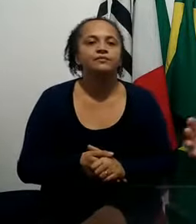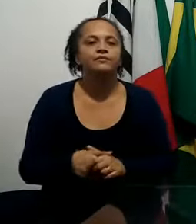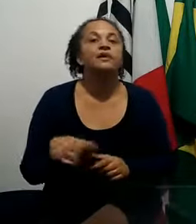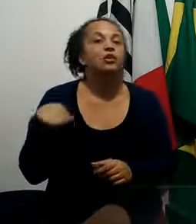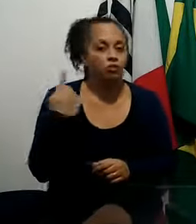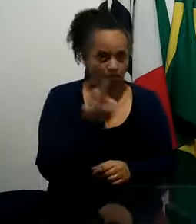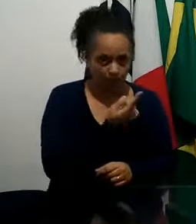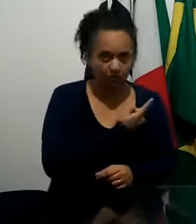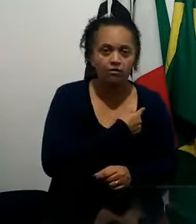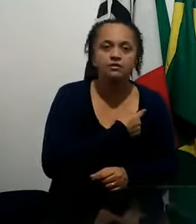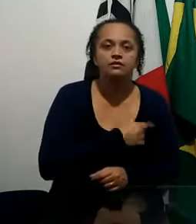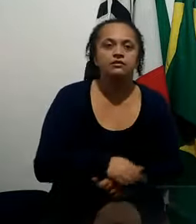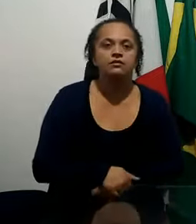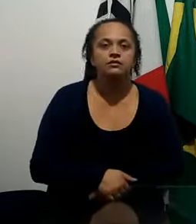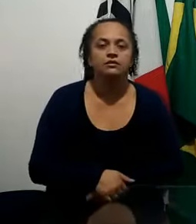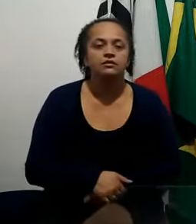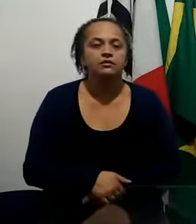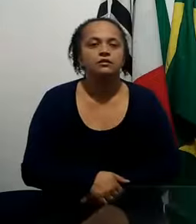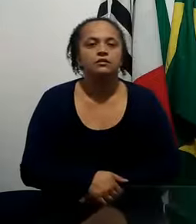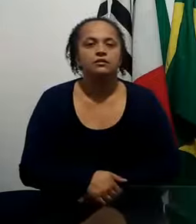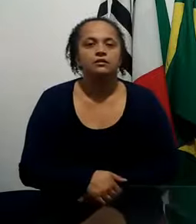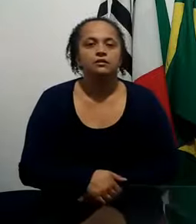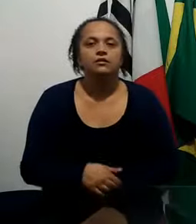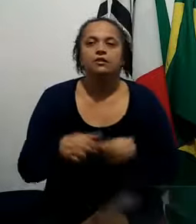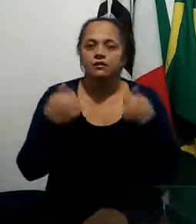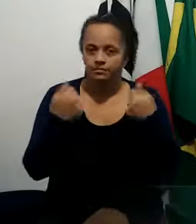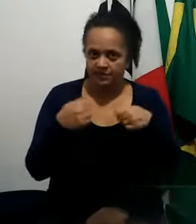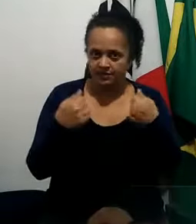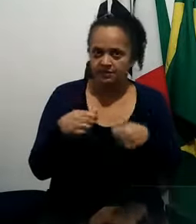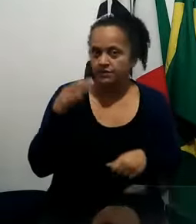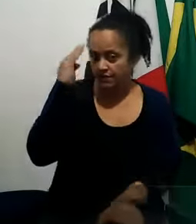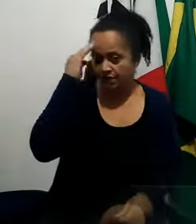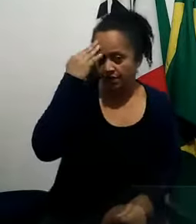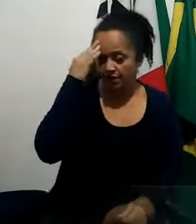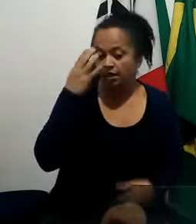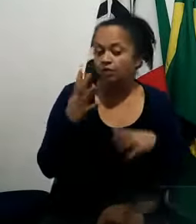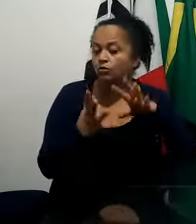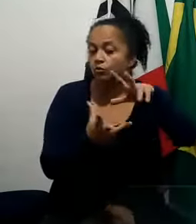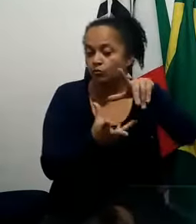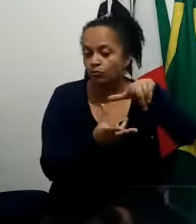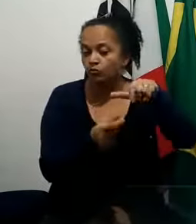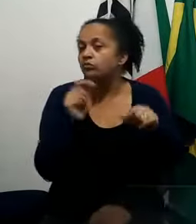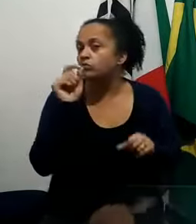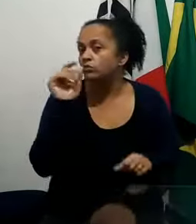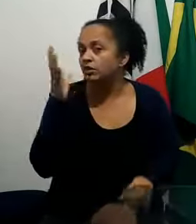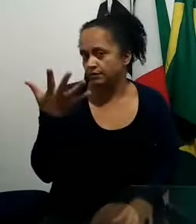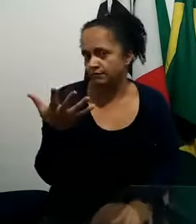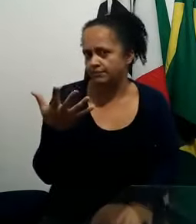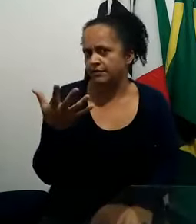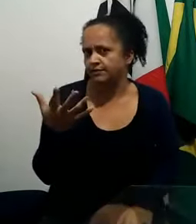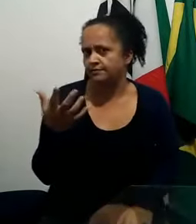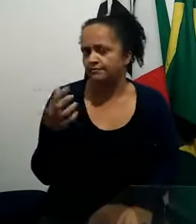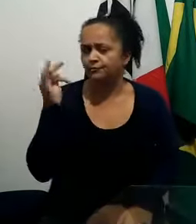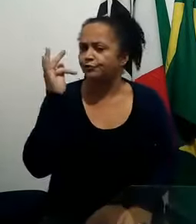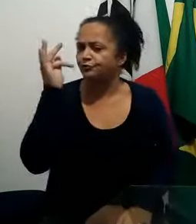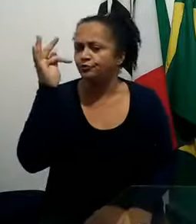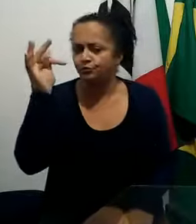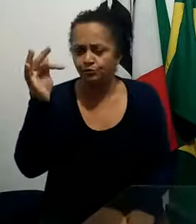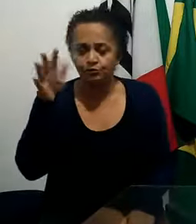veja que o que essa terra aguarda não é nada bom. Essa pandemia